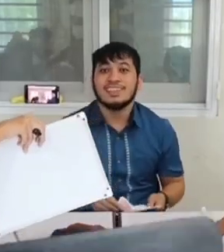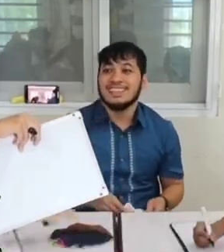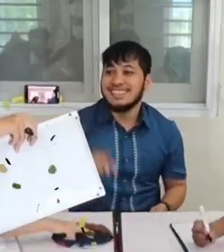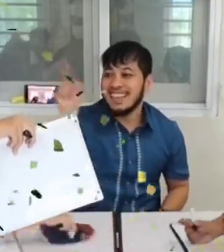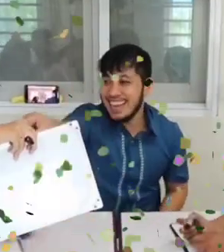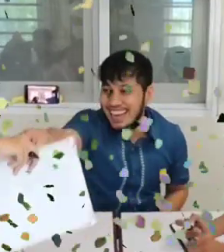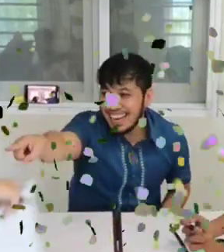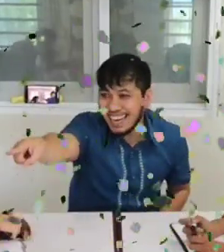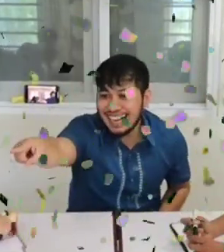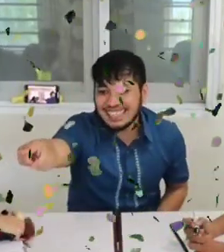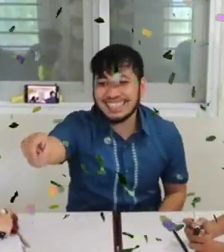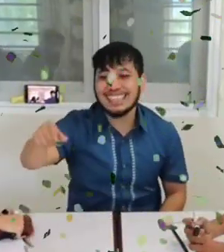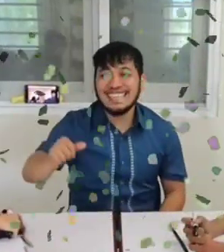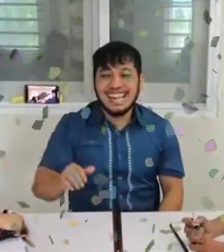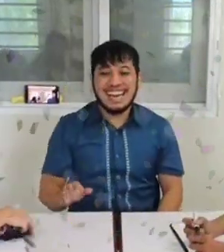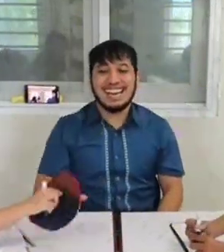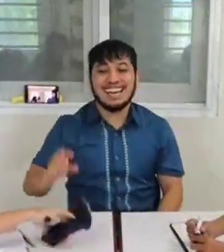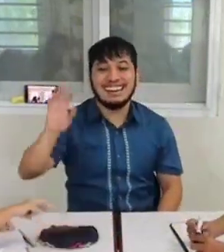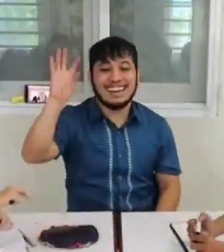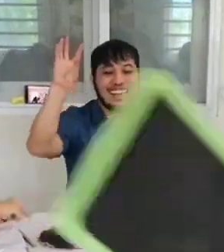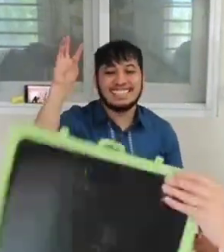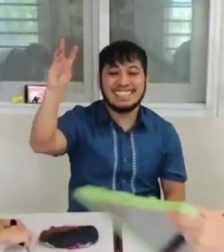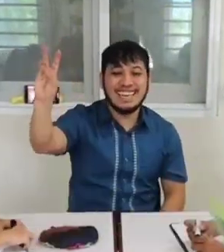Yes! Okay, six!